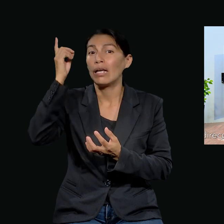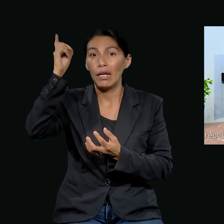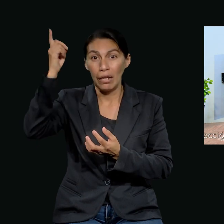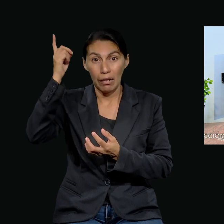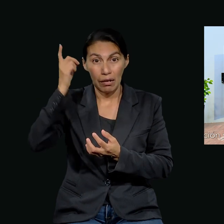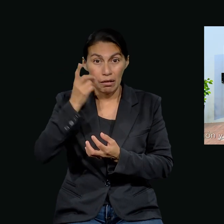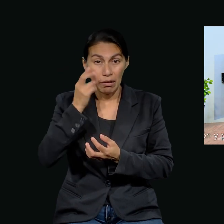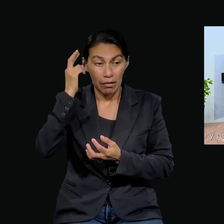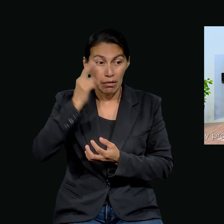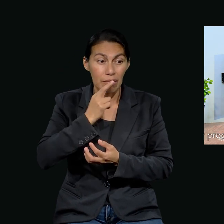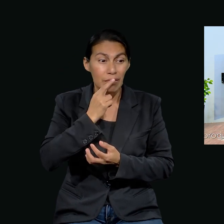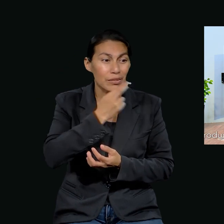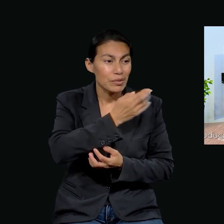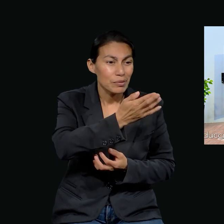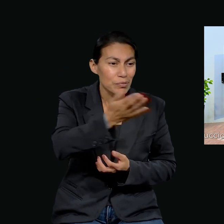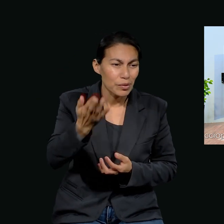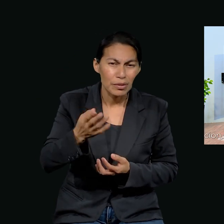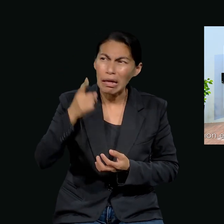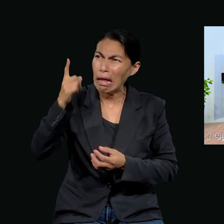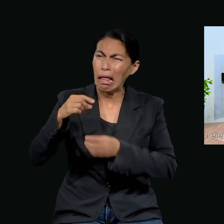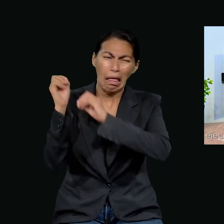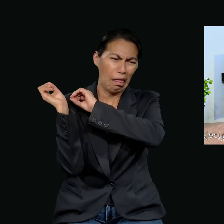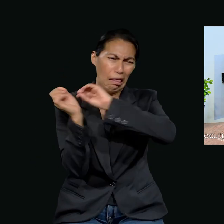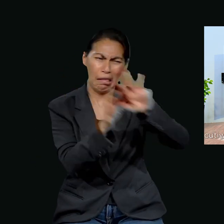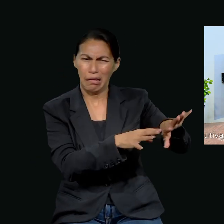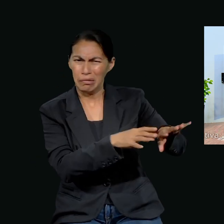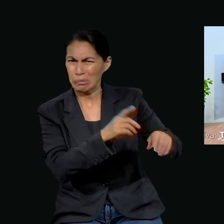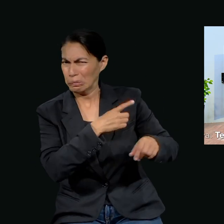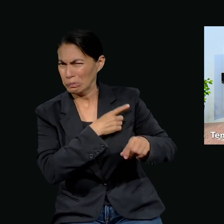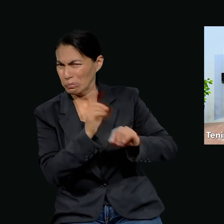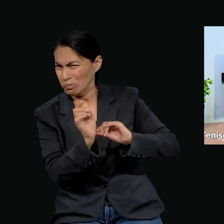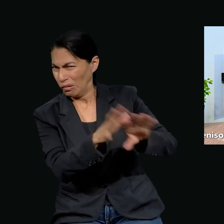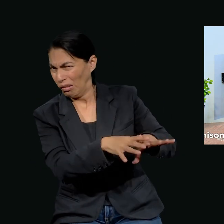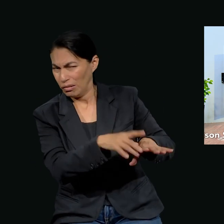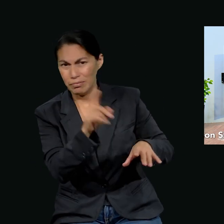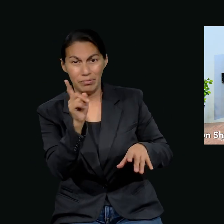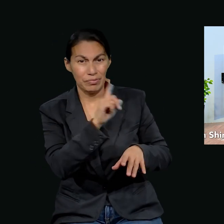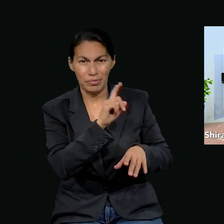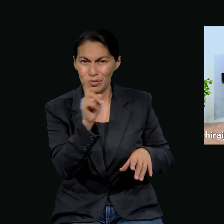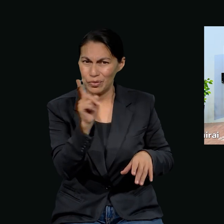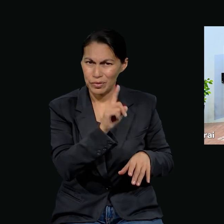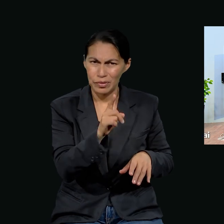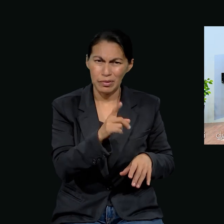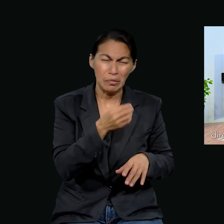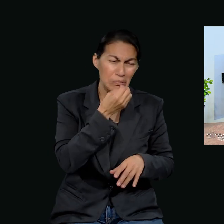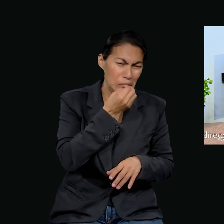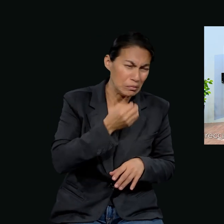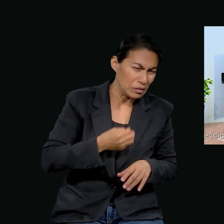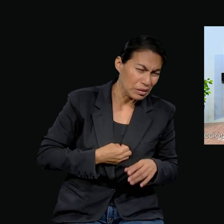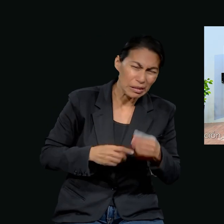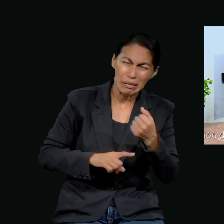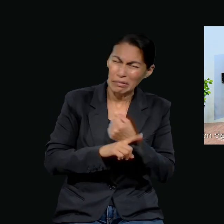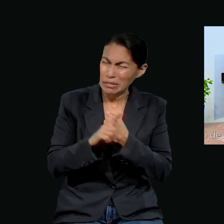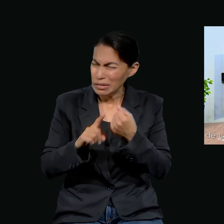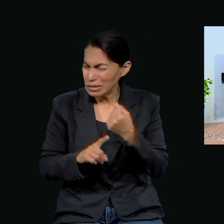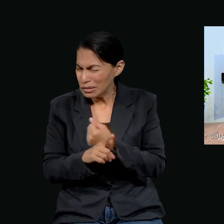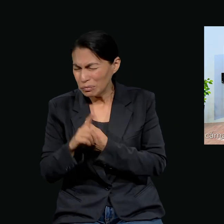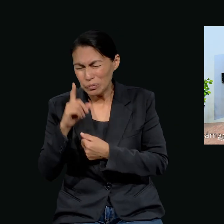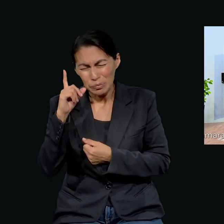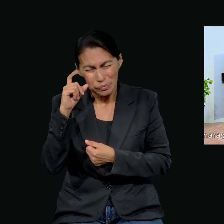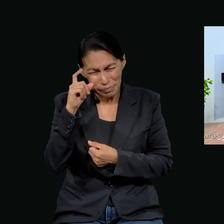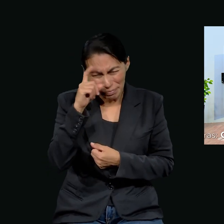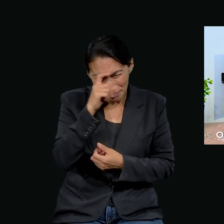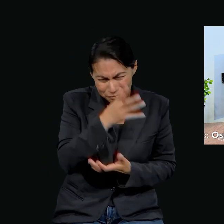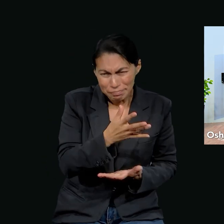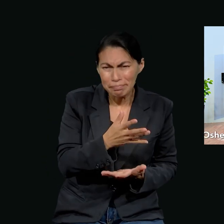responder Esta promesa No te va a dejar No te va a desamparar No importa la situación Que estés viviendo Dios